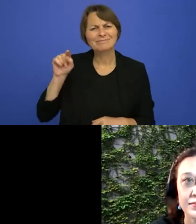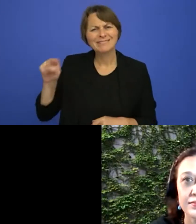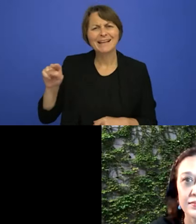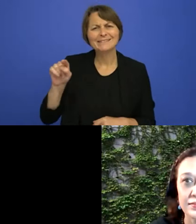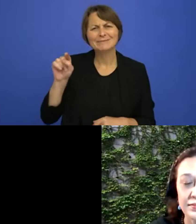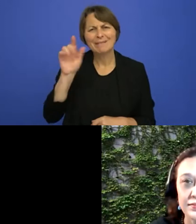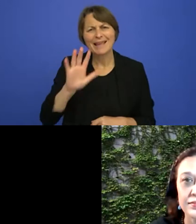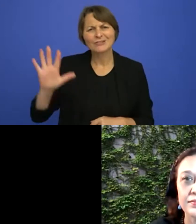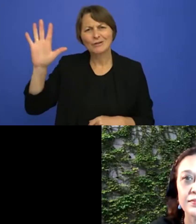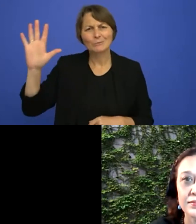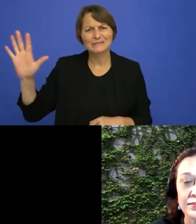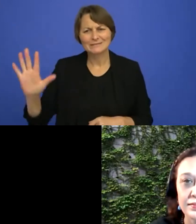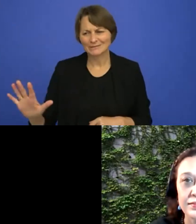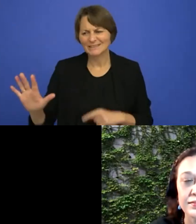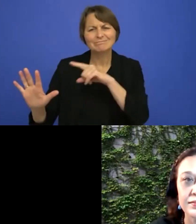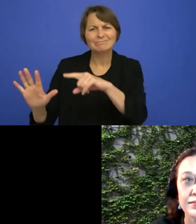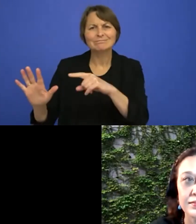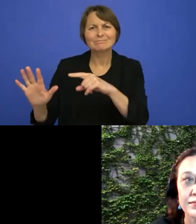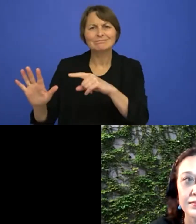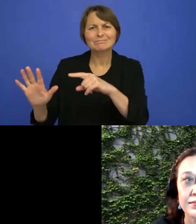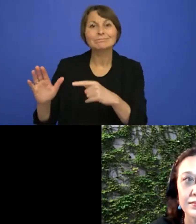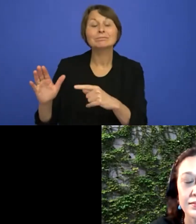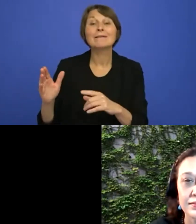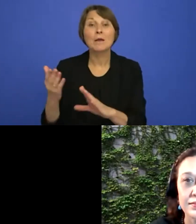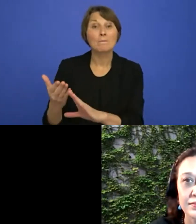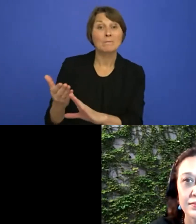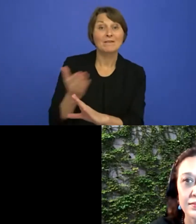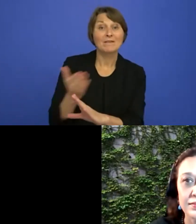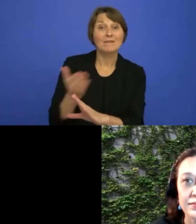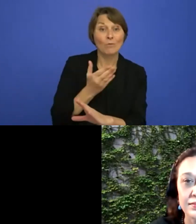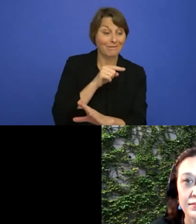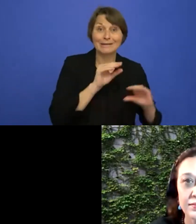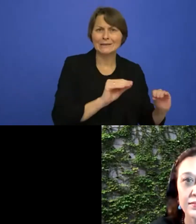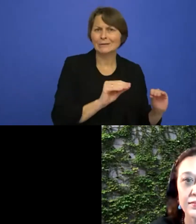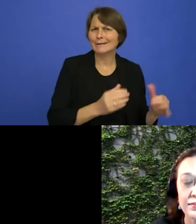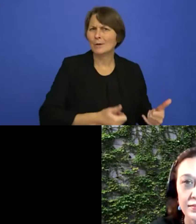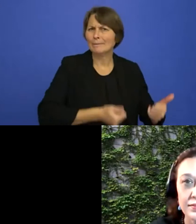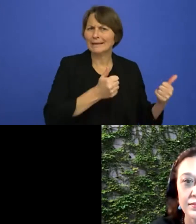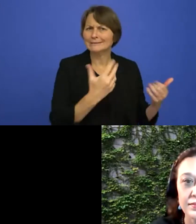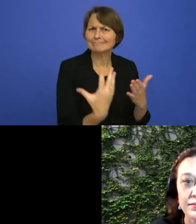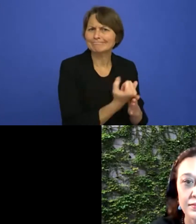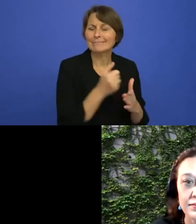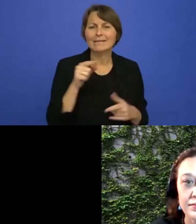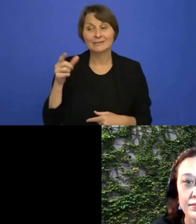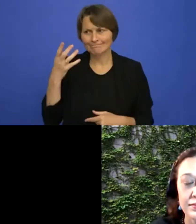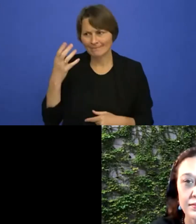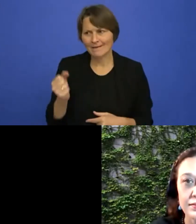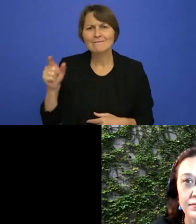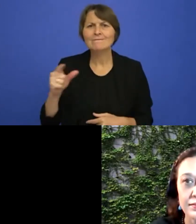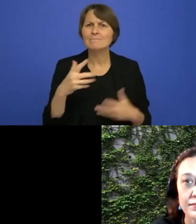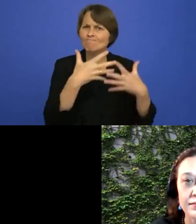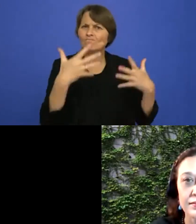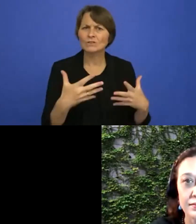dans l'Asie, dans le Pacifique, Asie du Sud-Est, de façon plus générale, quelles sont les stratégies, selon vous, qu'il